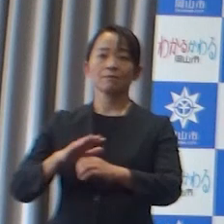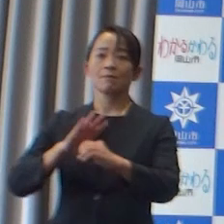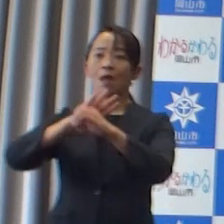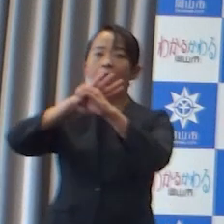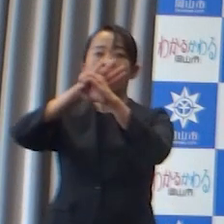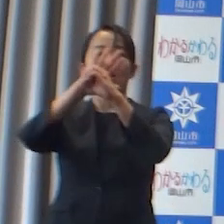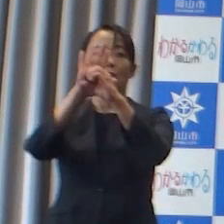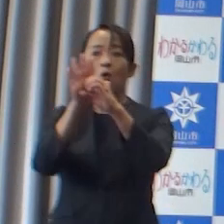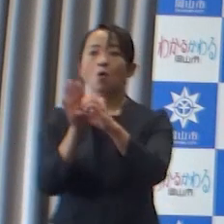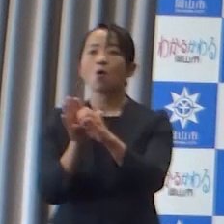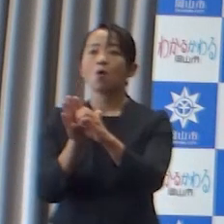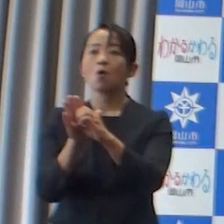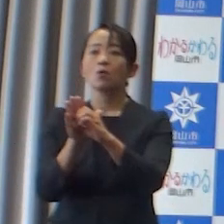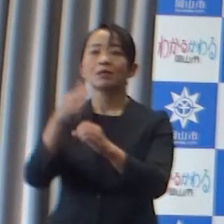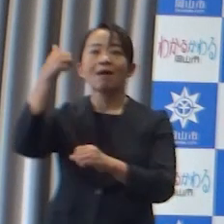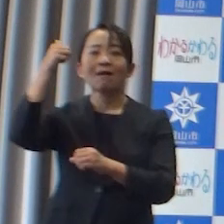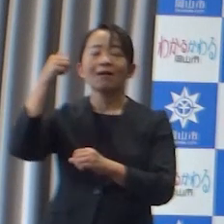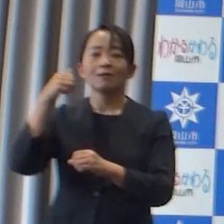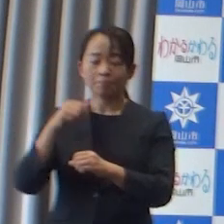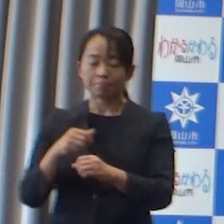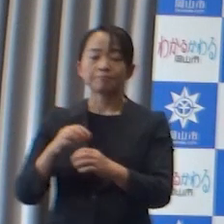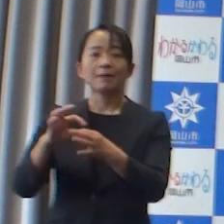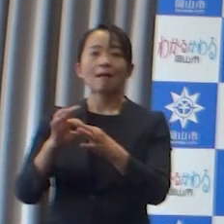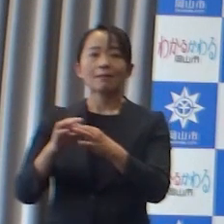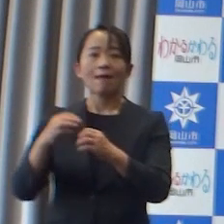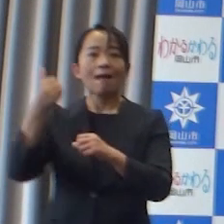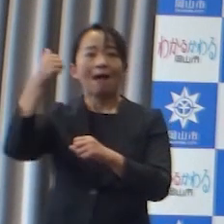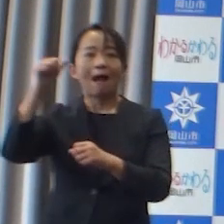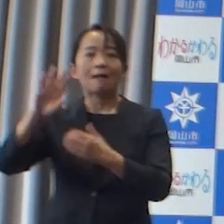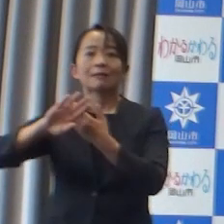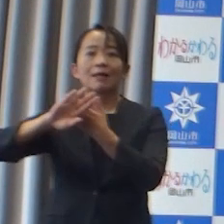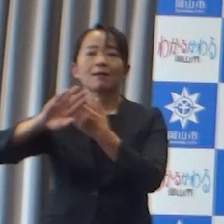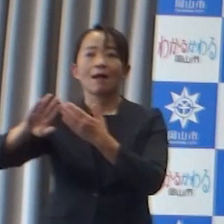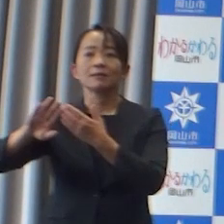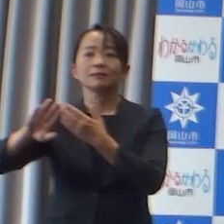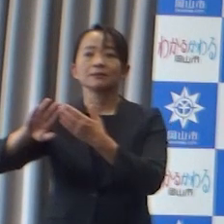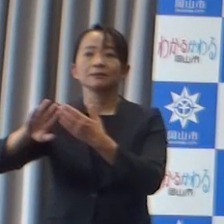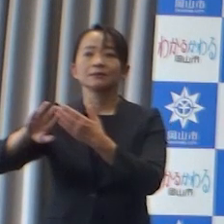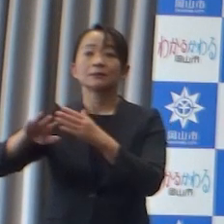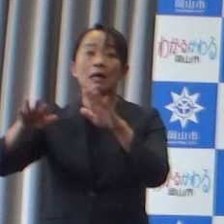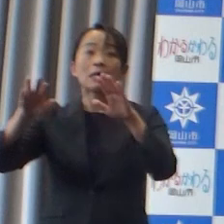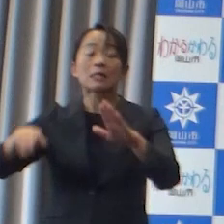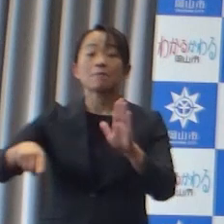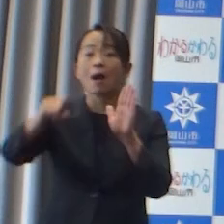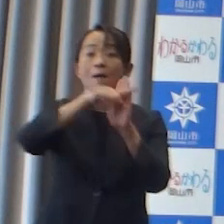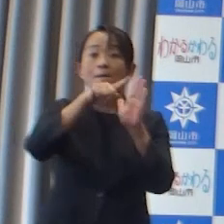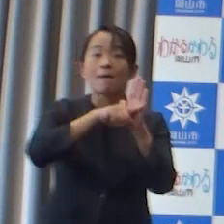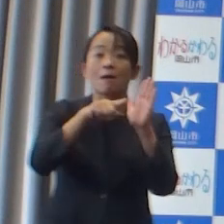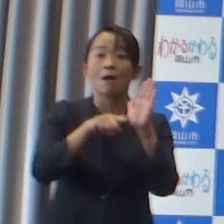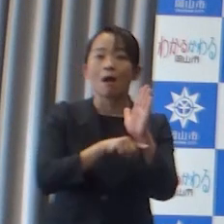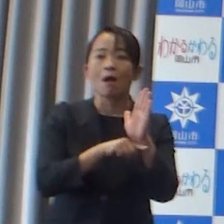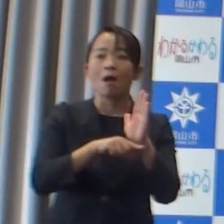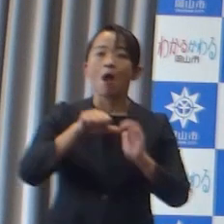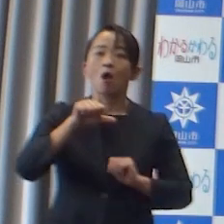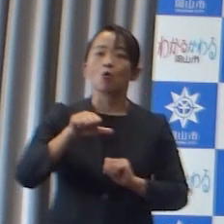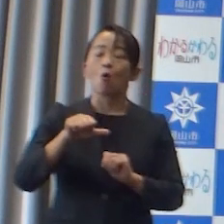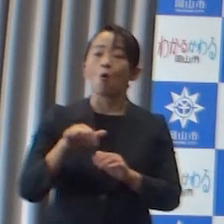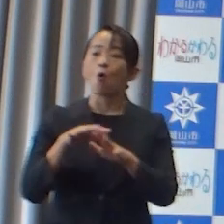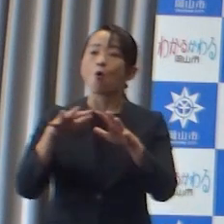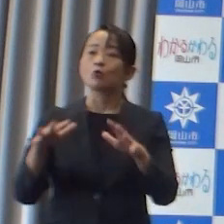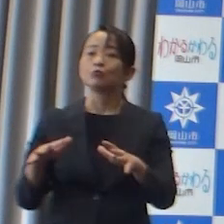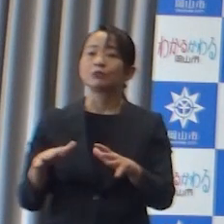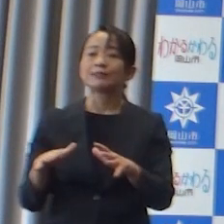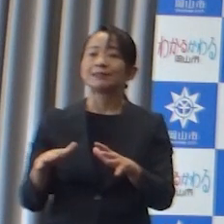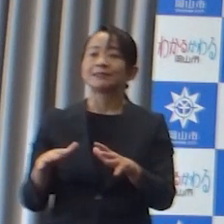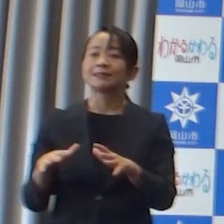コロナの、 うん、 今日案件外なんですけども、 うんうん、 コロナの5類以降から1ヶ月になります、 うん、